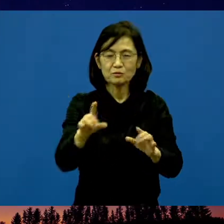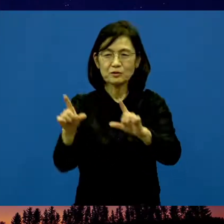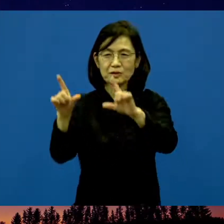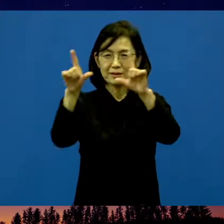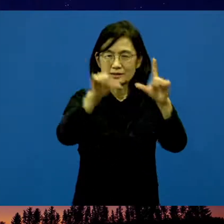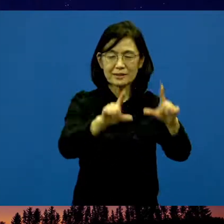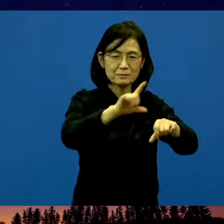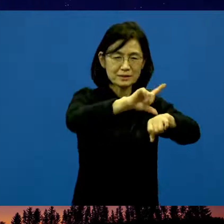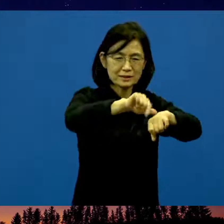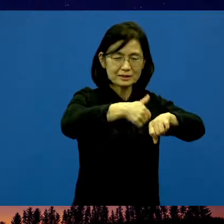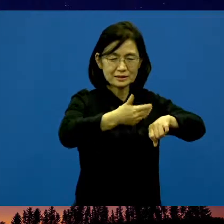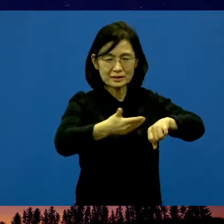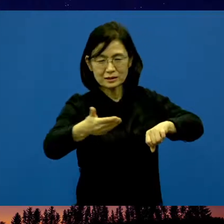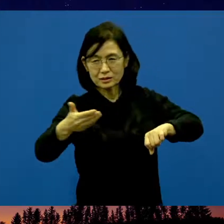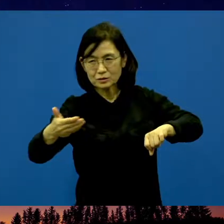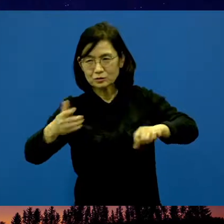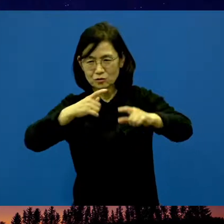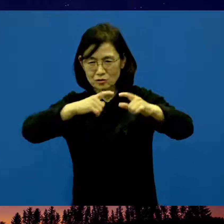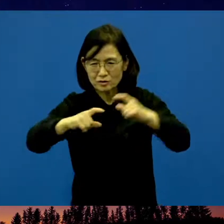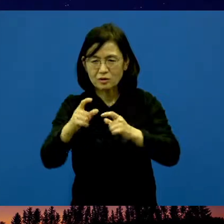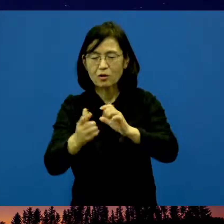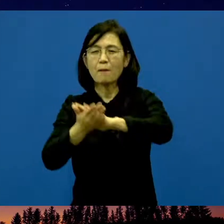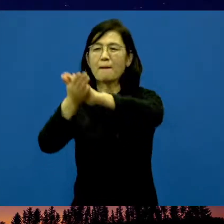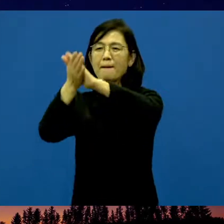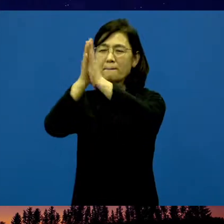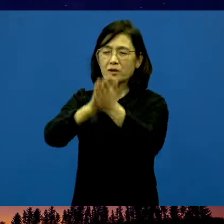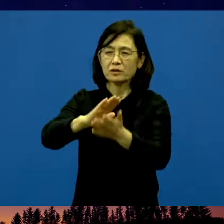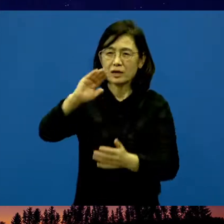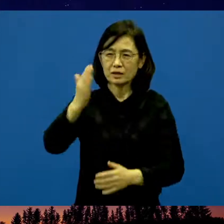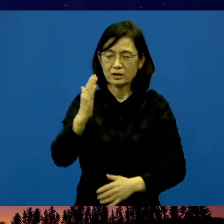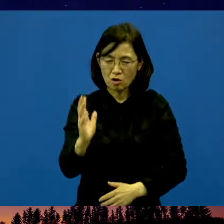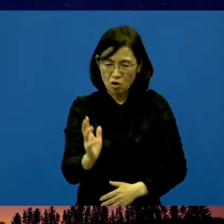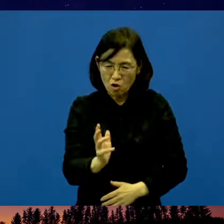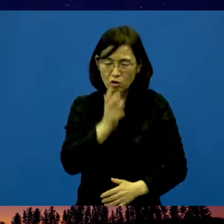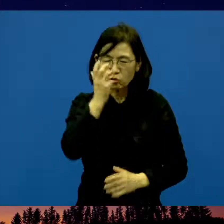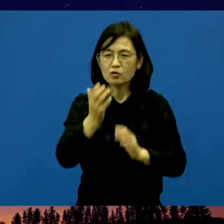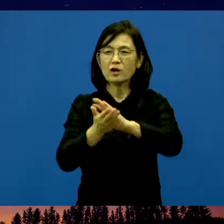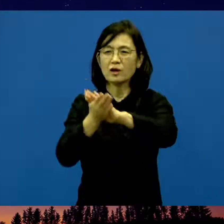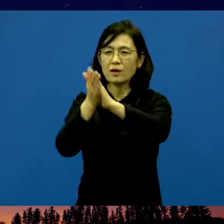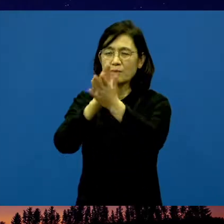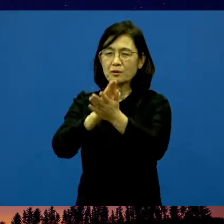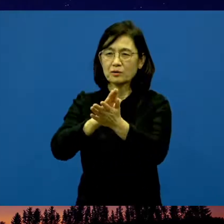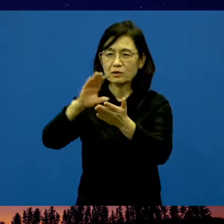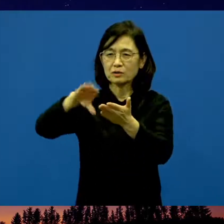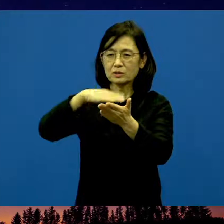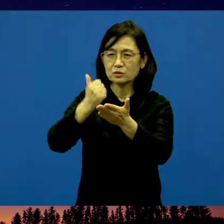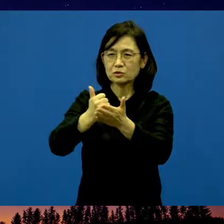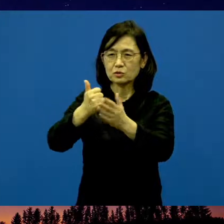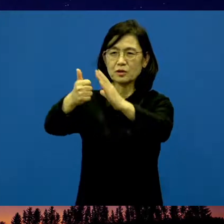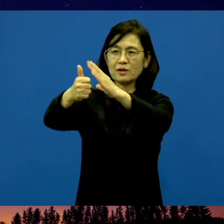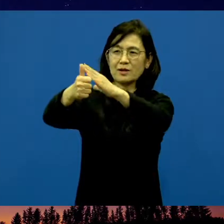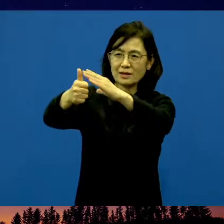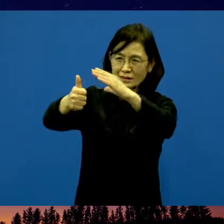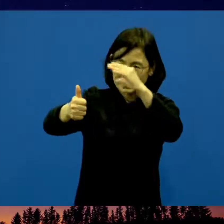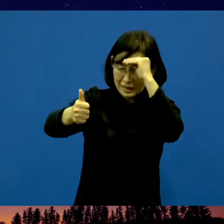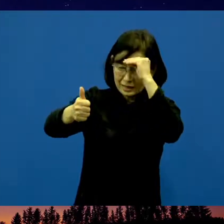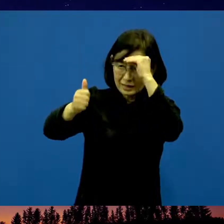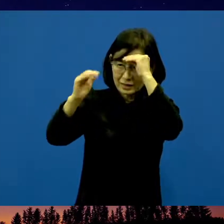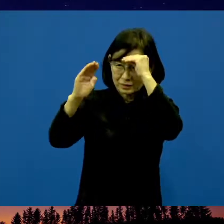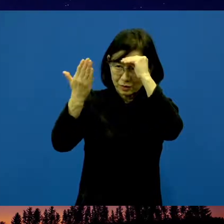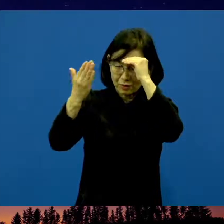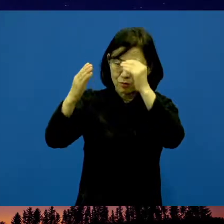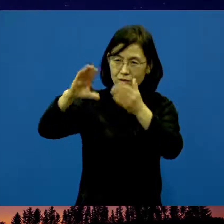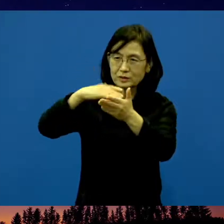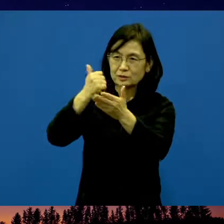갈수록 변화되어져가는, 성화되어져가는, 그리스도를 닮아감으로 그리스도를 만나는